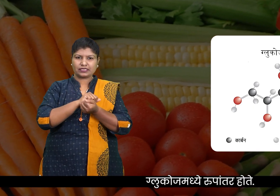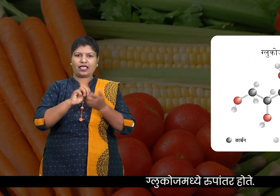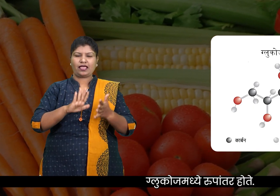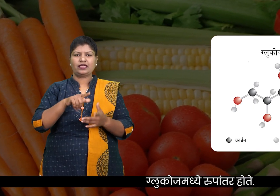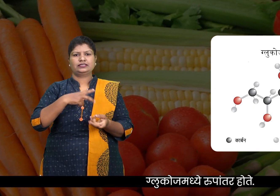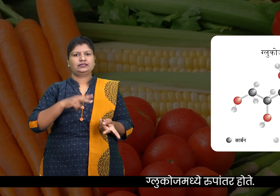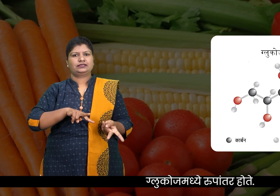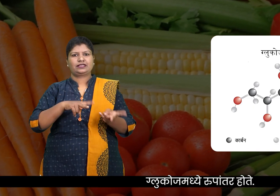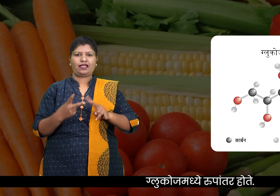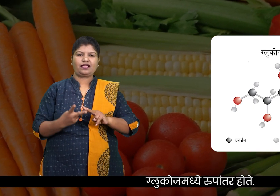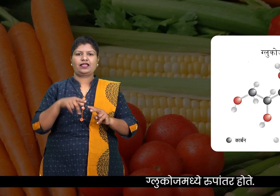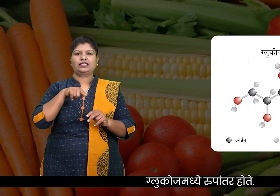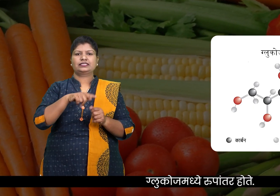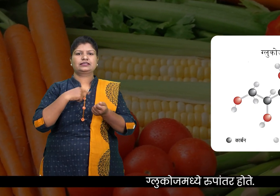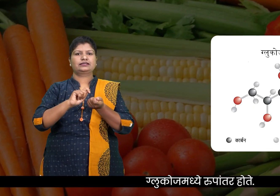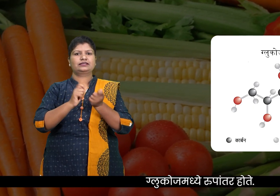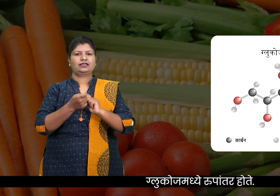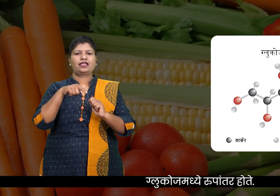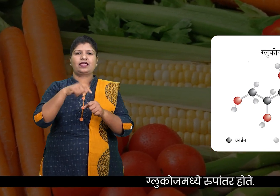ग्लुकोजमध्ये रूपांतर होते.